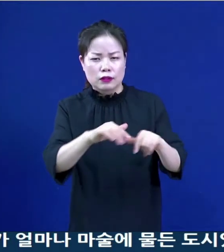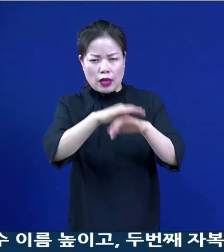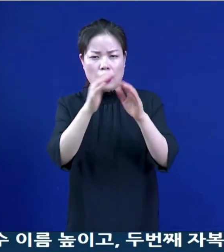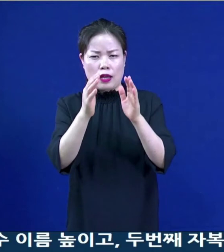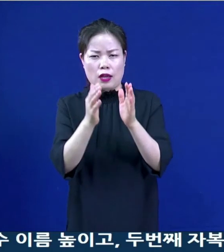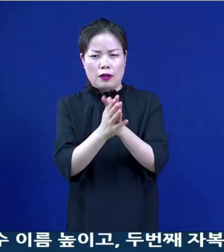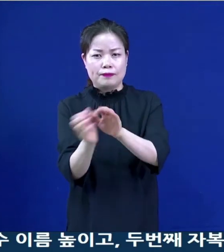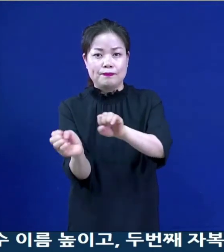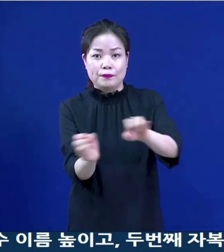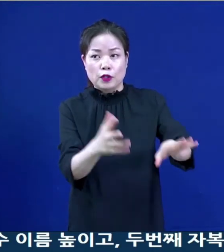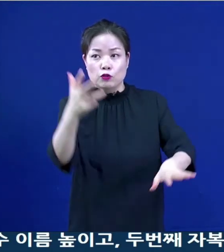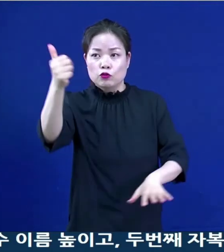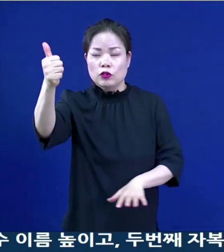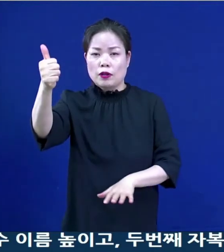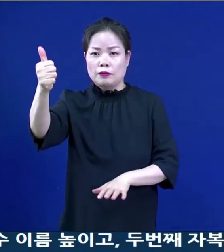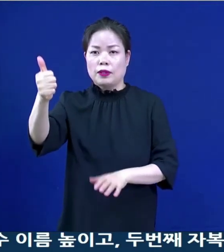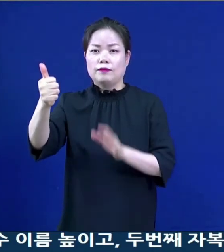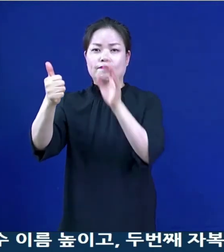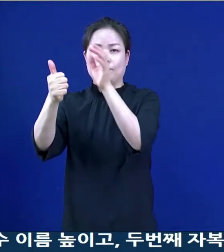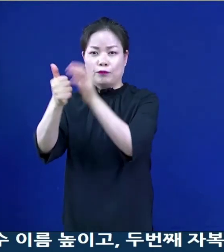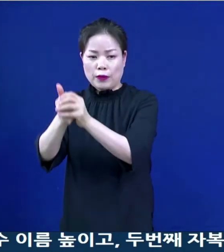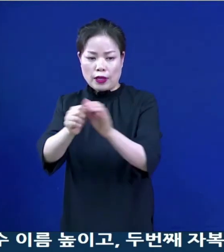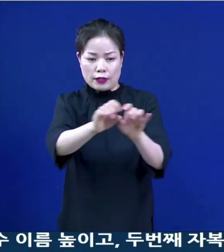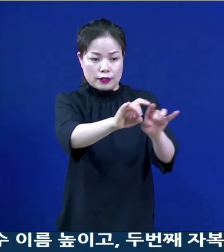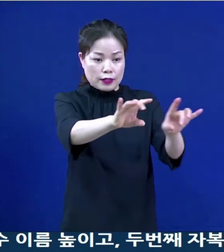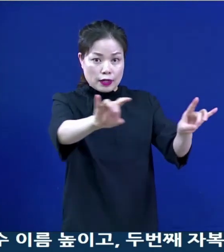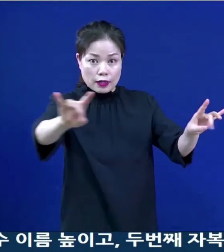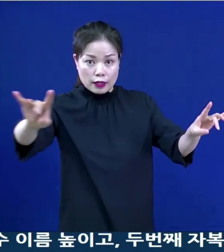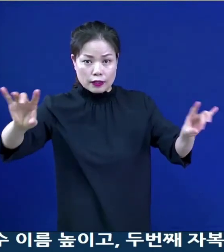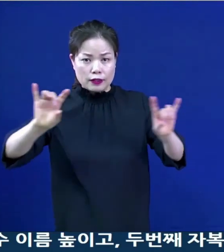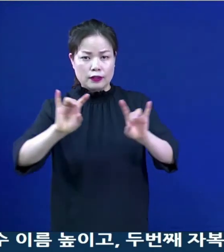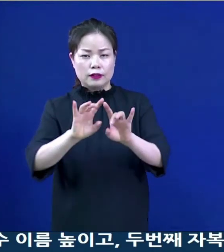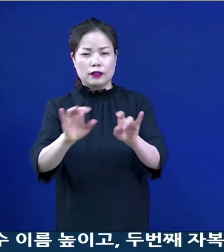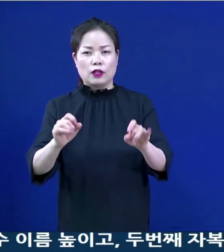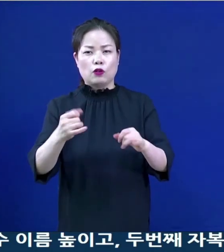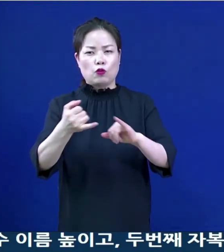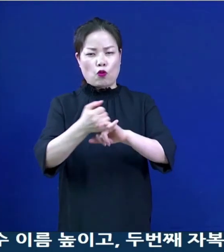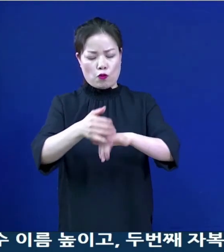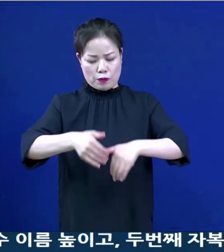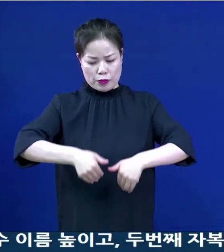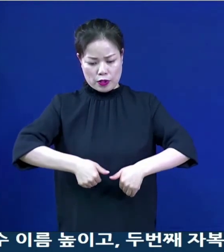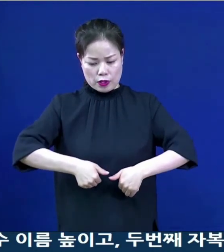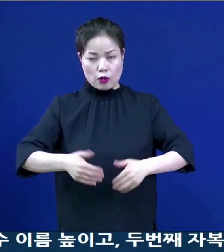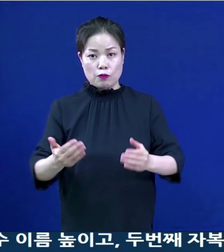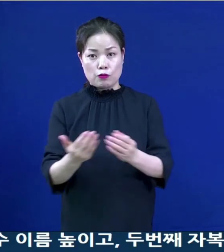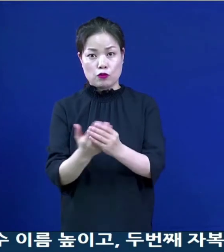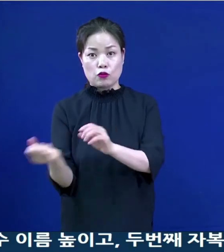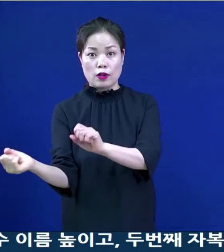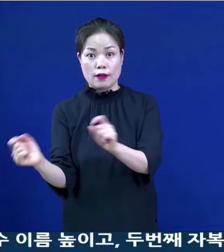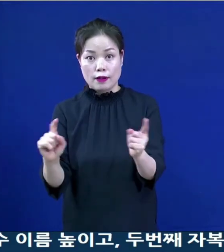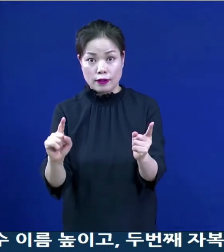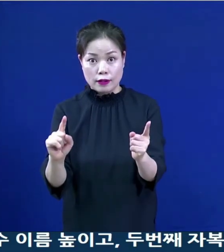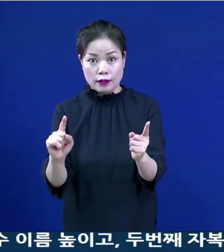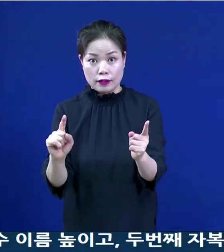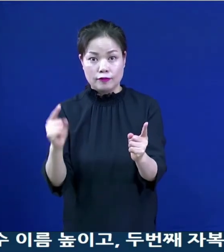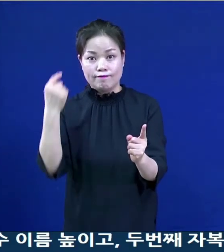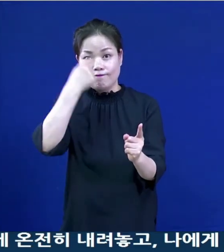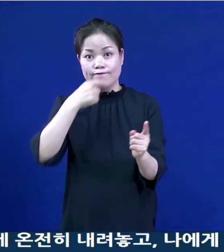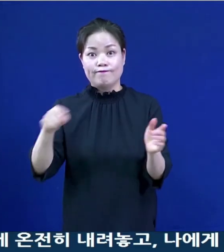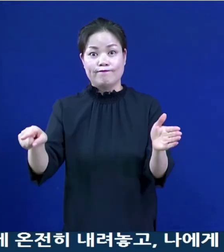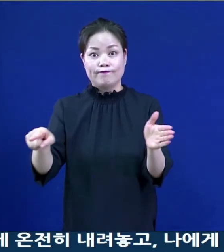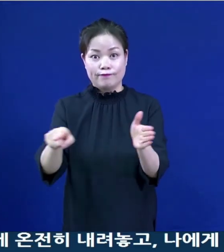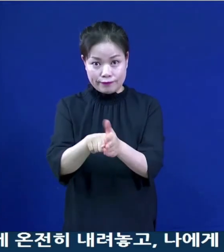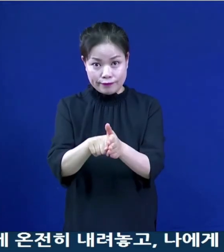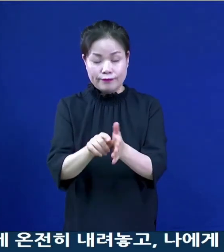앞에 내려놓을 때 각 사람 마음속에 꼭 필요한 부흥의 역사가 일어날 줄